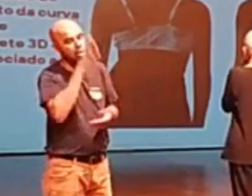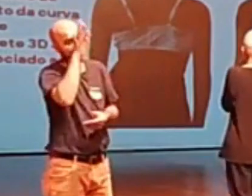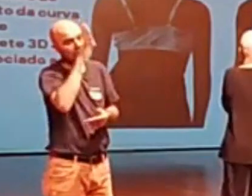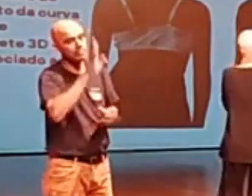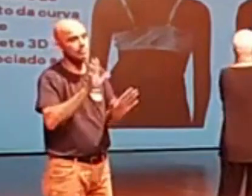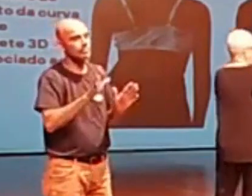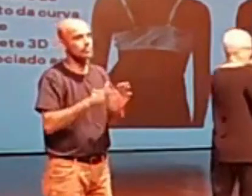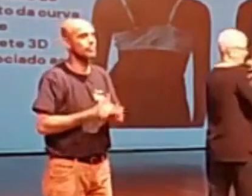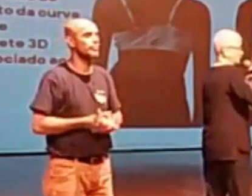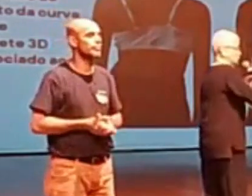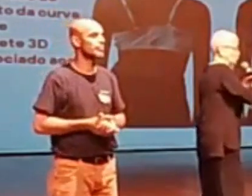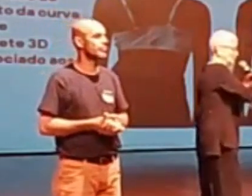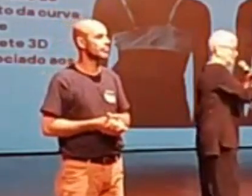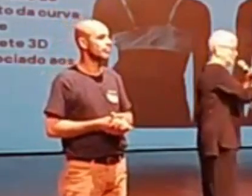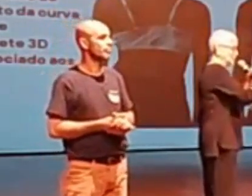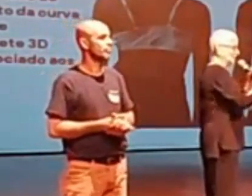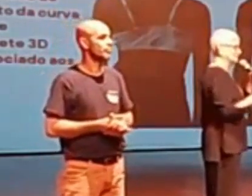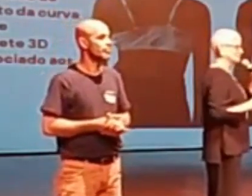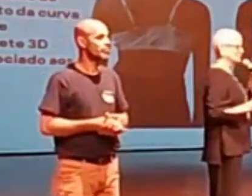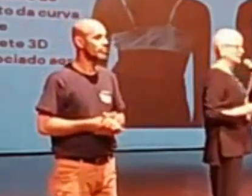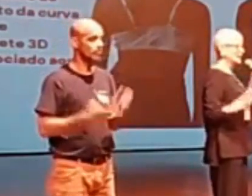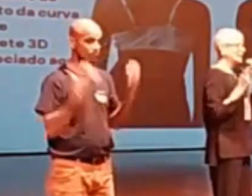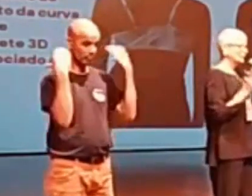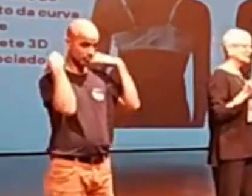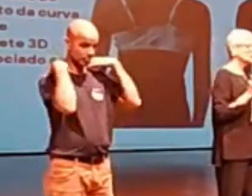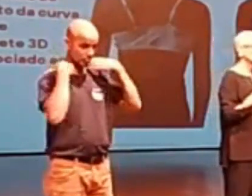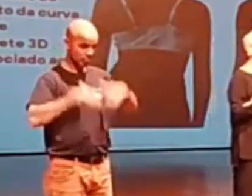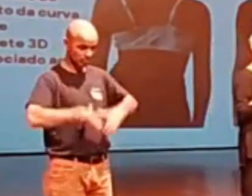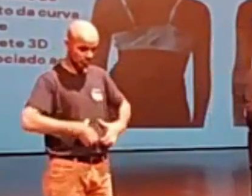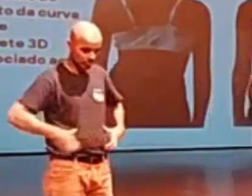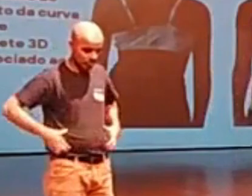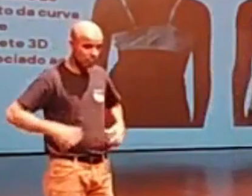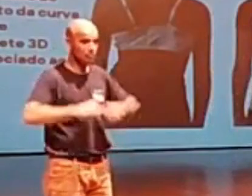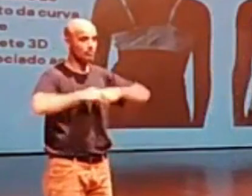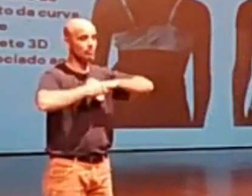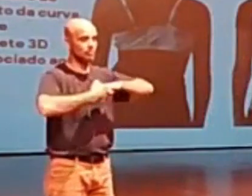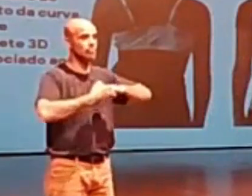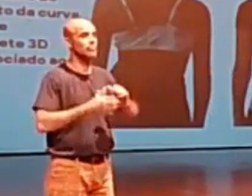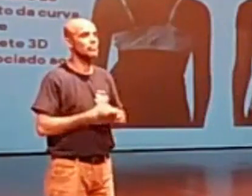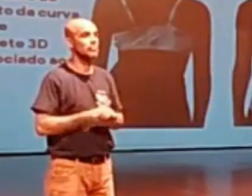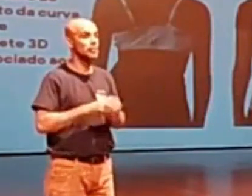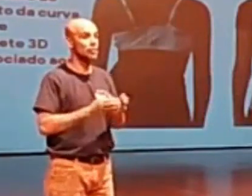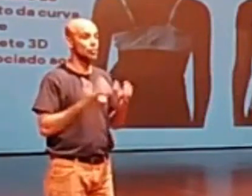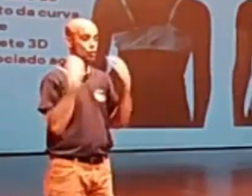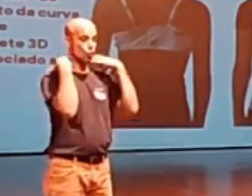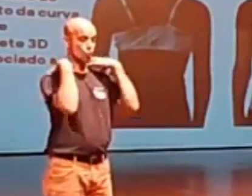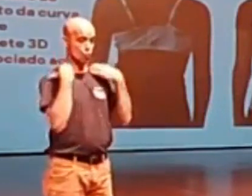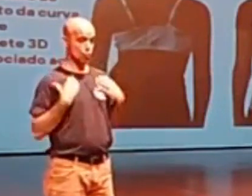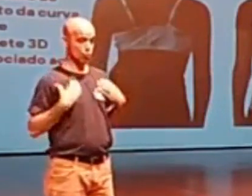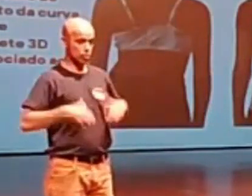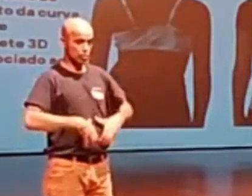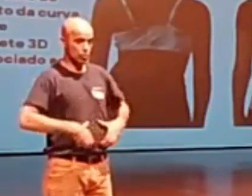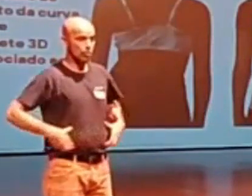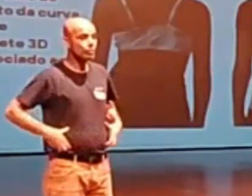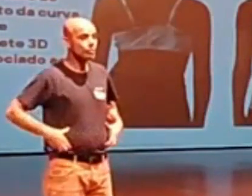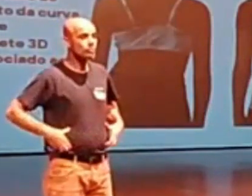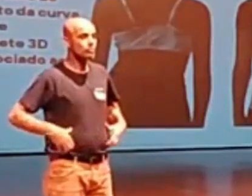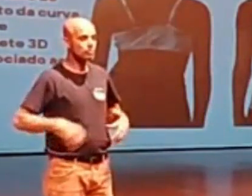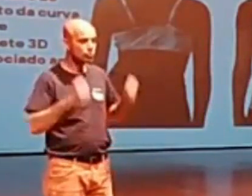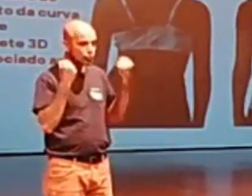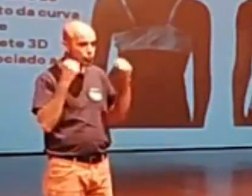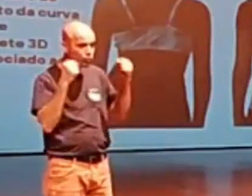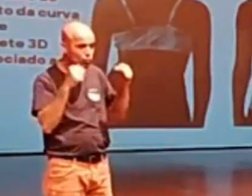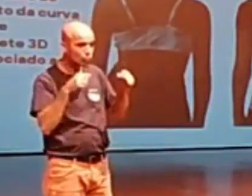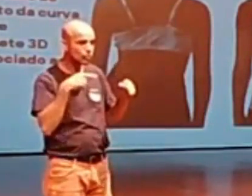Bom, a parte do colete, o colega vem falar, apenas eu digo o seguinte: se o colete é indicado, aí os exercícios específicos